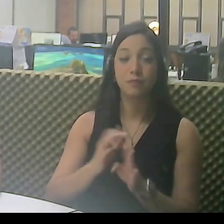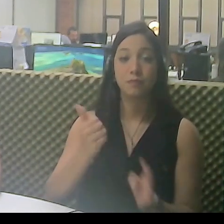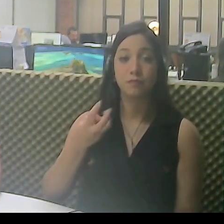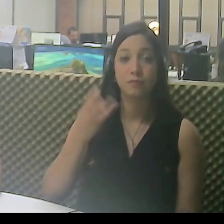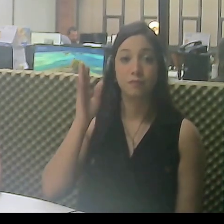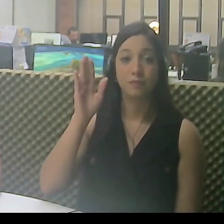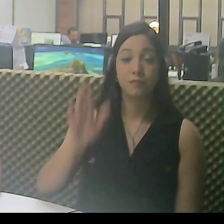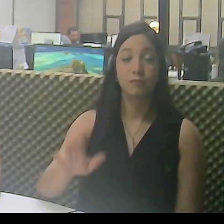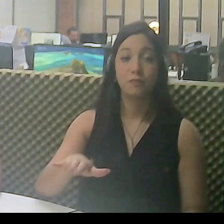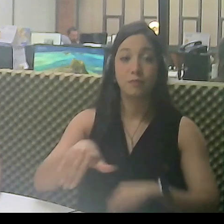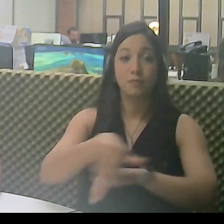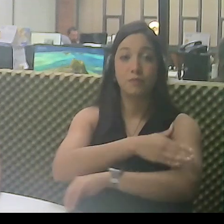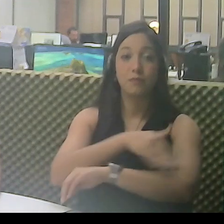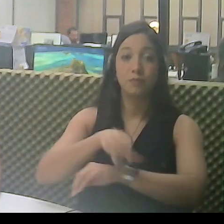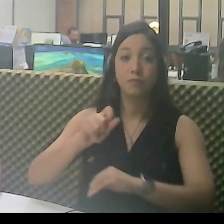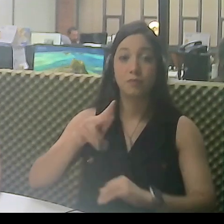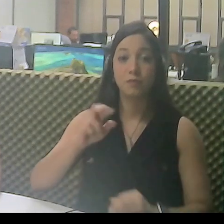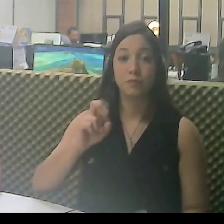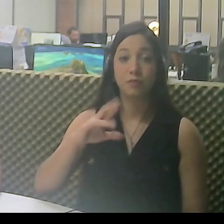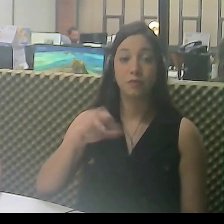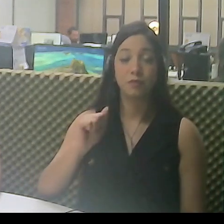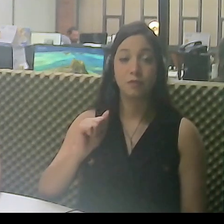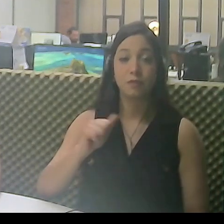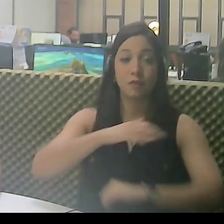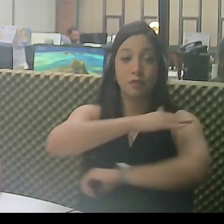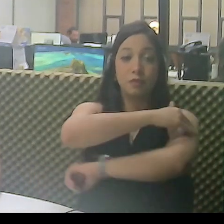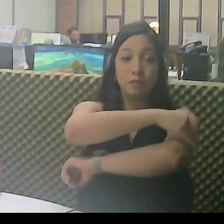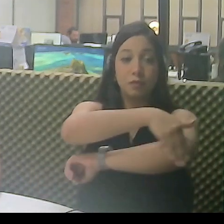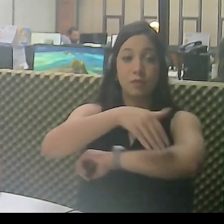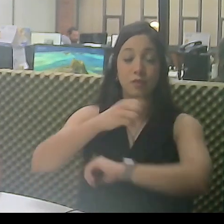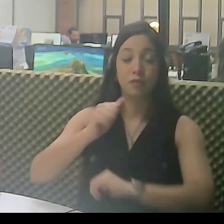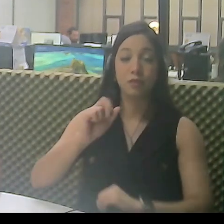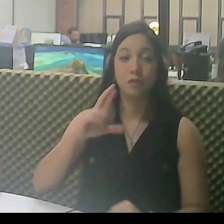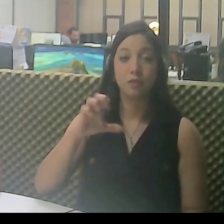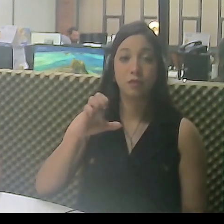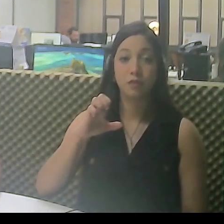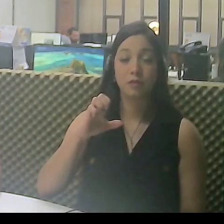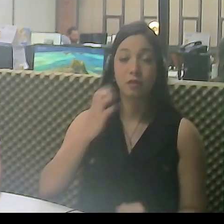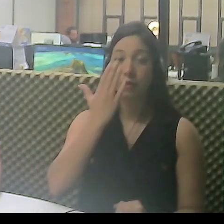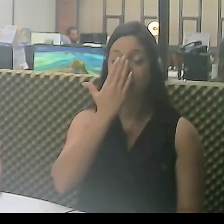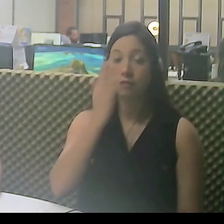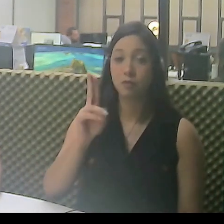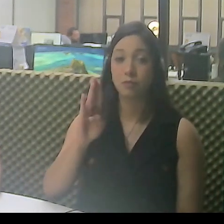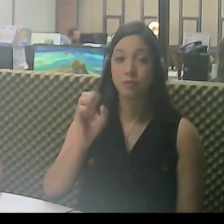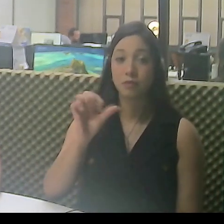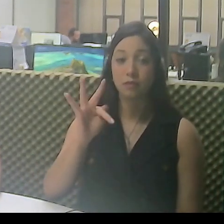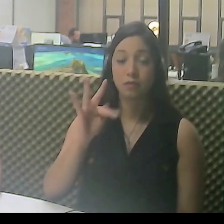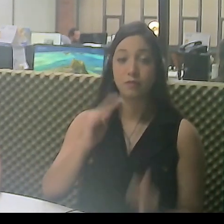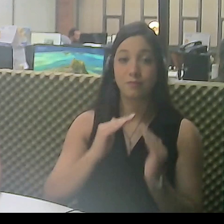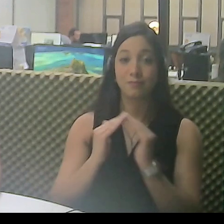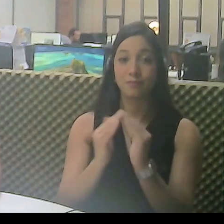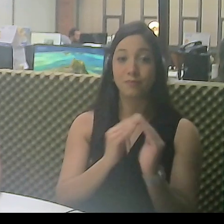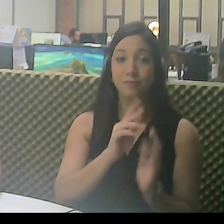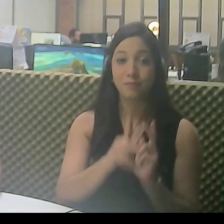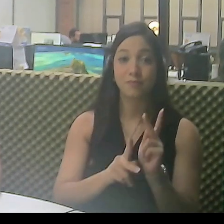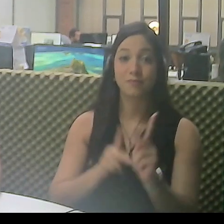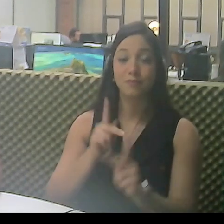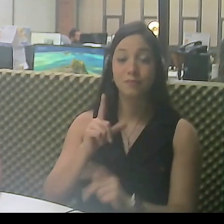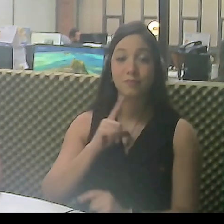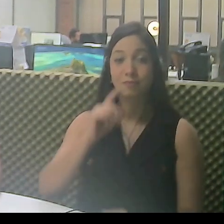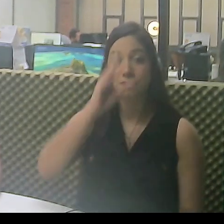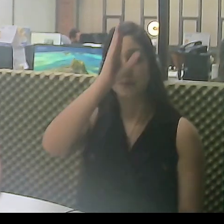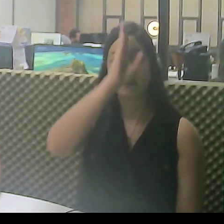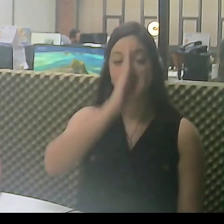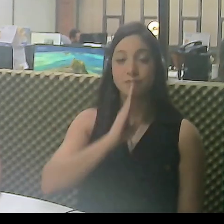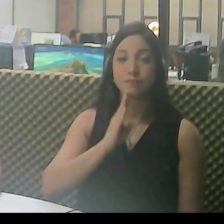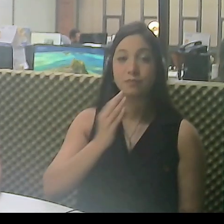tarde, na Avenida Siqueira Campos, esquina com a Rua Acre, em frente à UBSF do bairro. A população pode contar